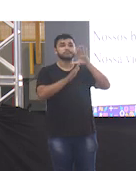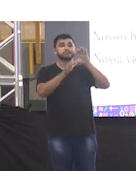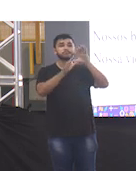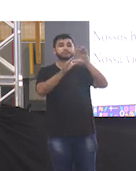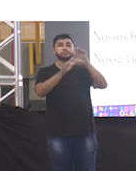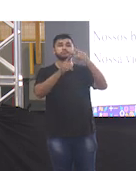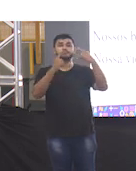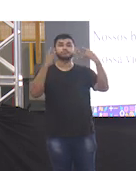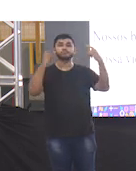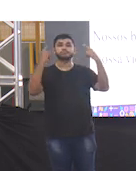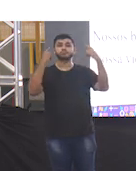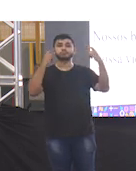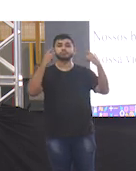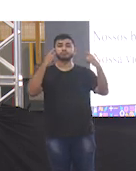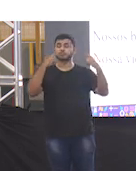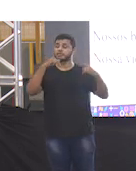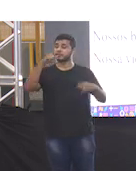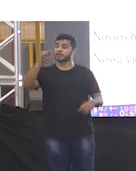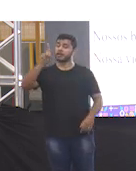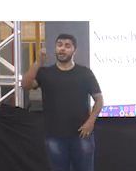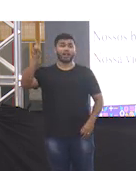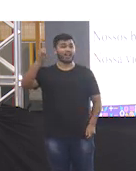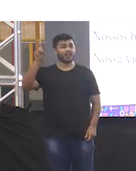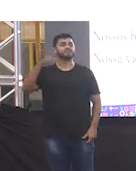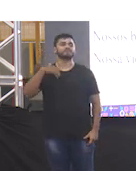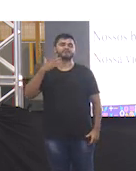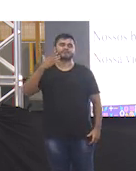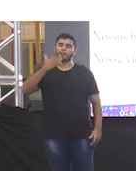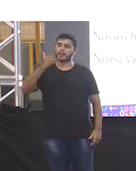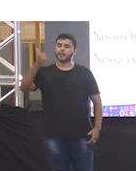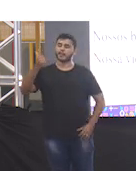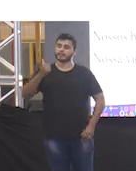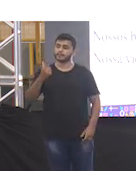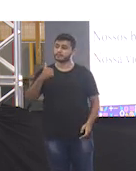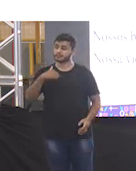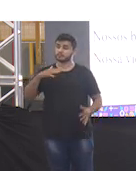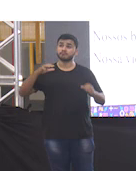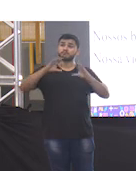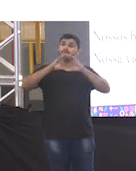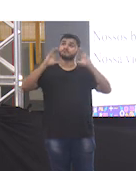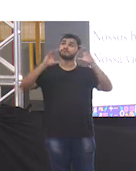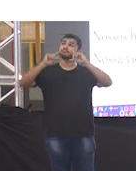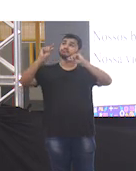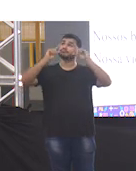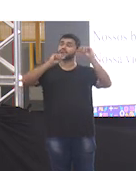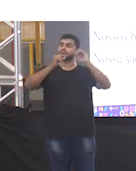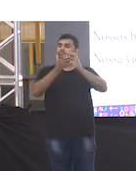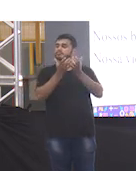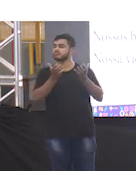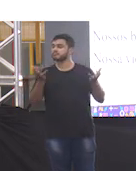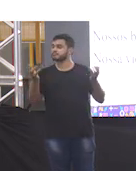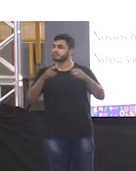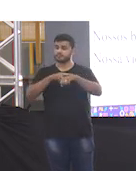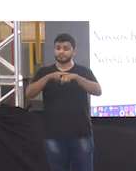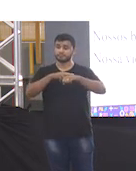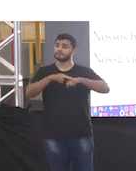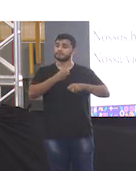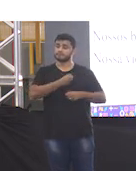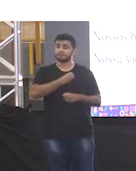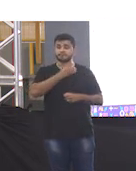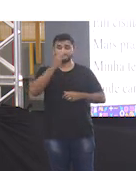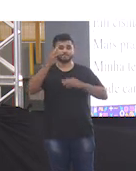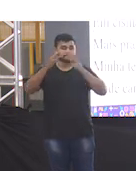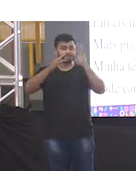lá. Nosso céu tem mais estrelas, nossas várzeas têm mais flores. Nossos bosques têm mais vida, nossa vida